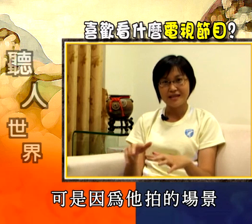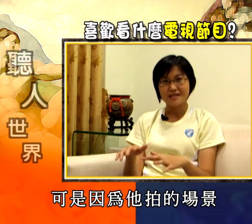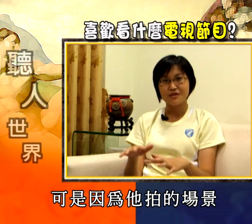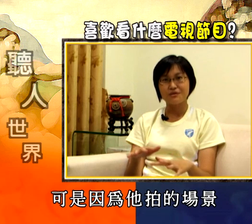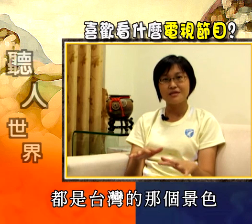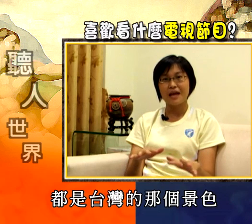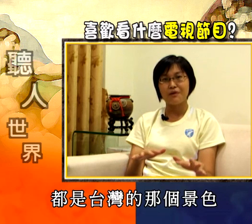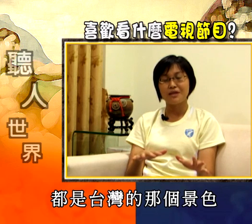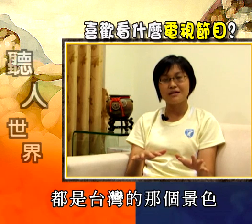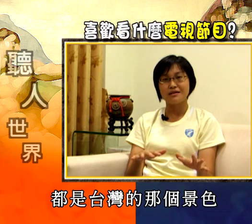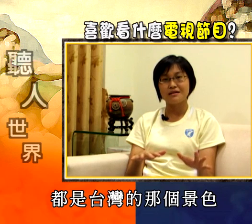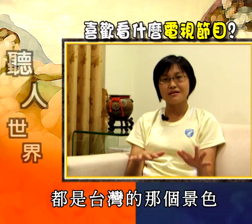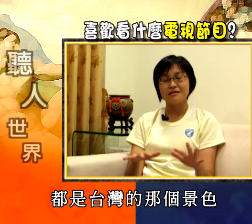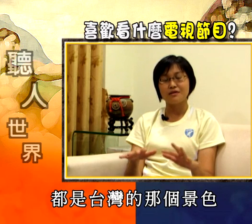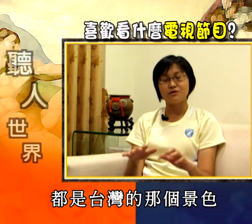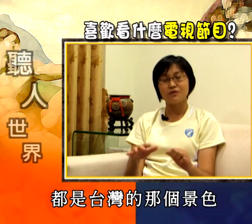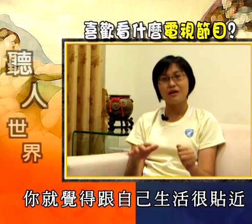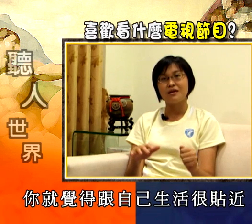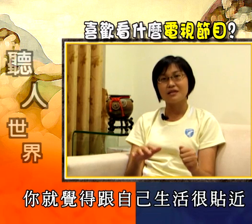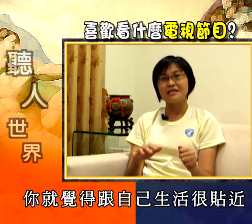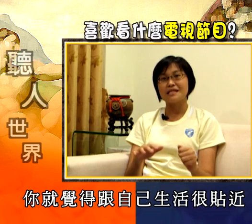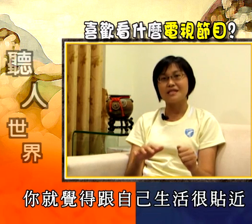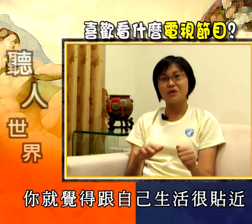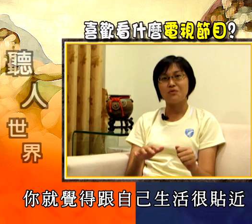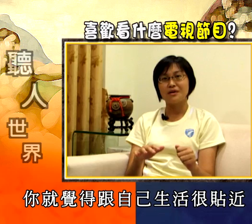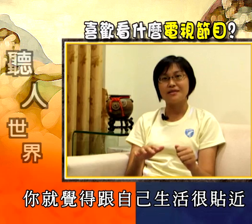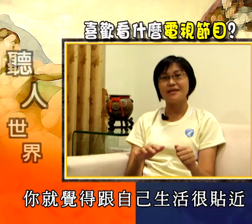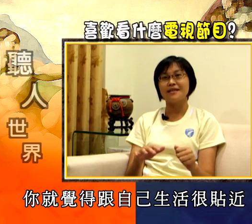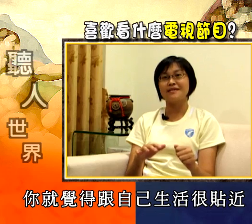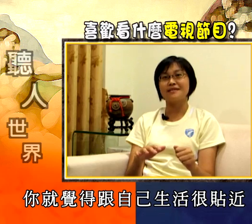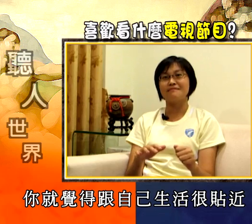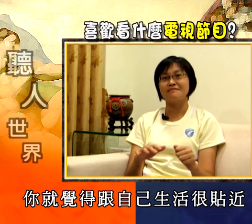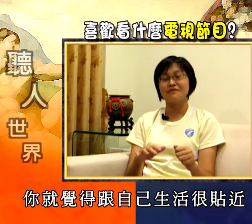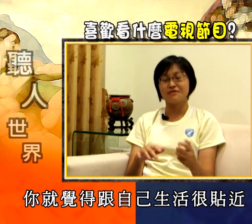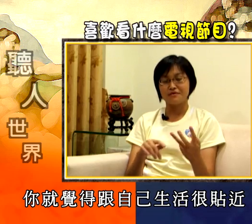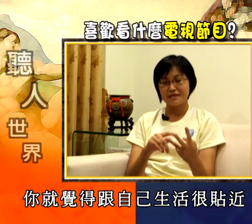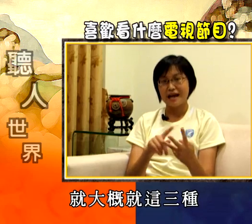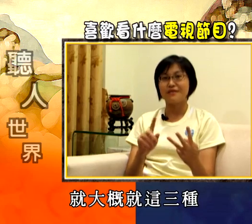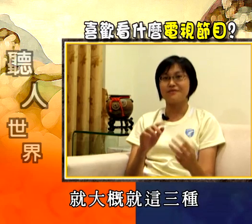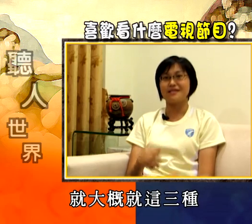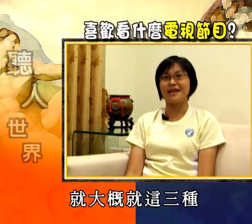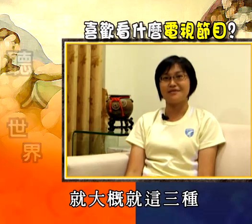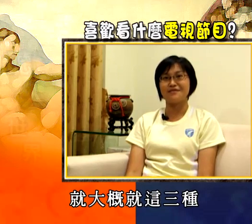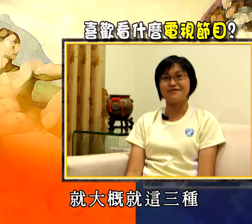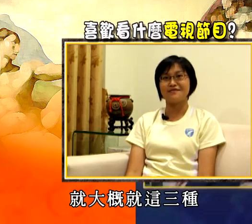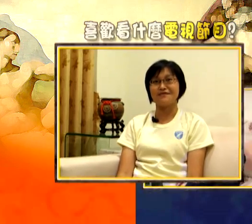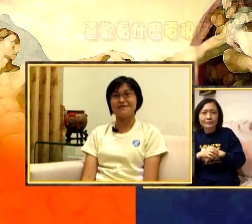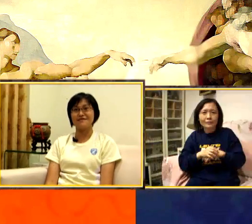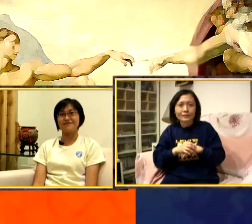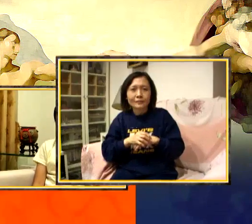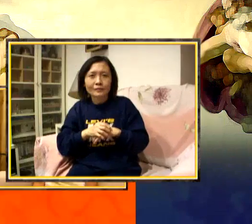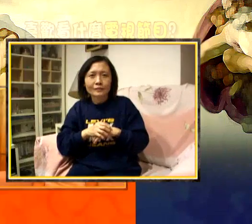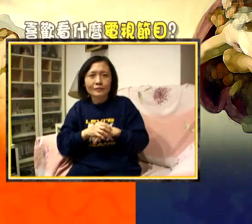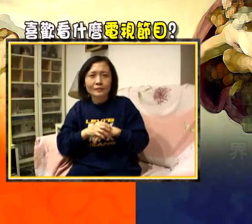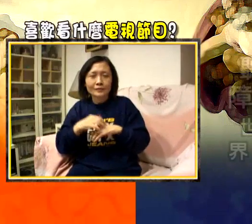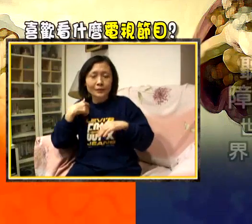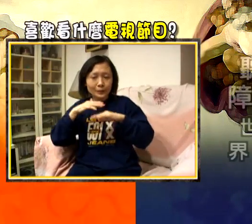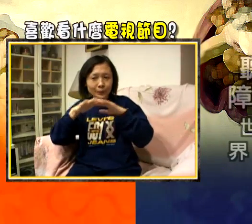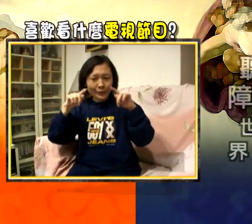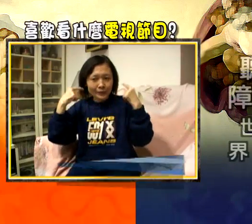场景都是台湾的那个景色，就觉得跟自己生活很贴近，就大概就是这三种。 平